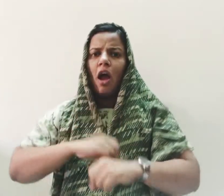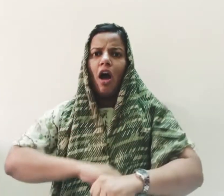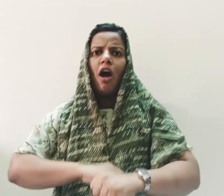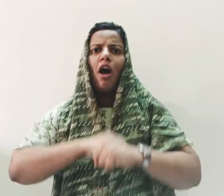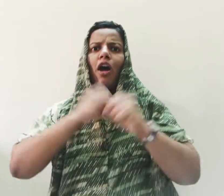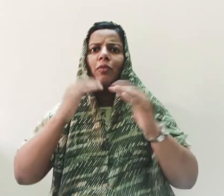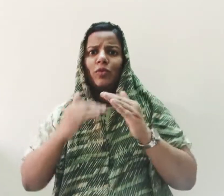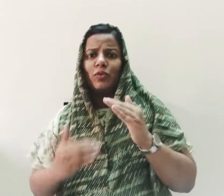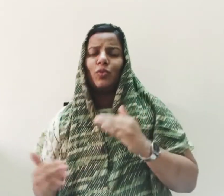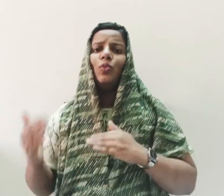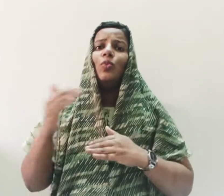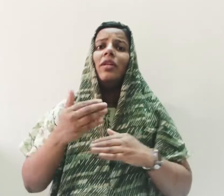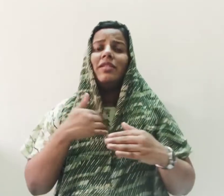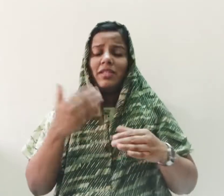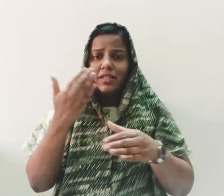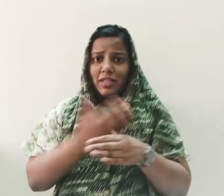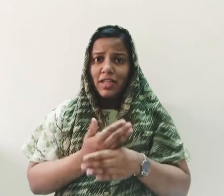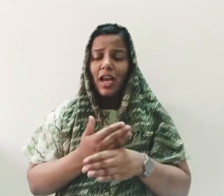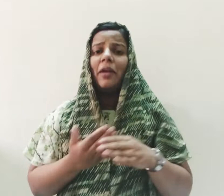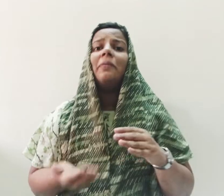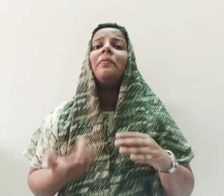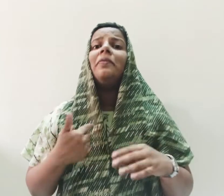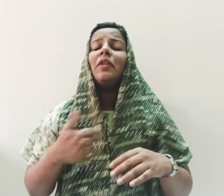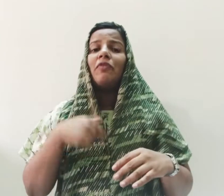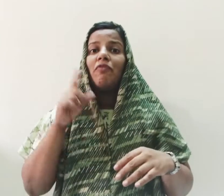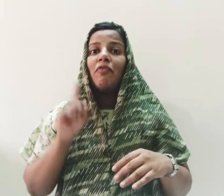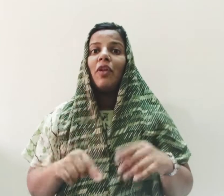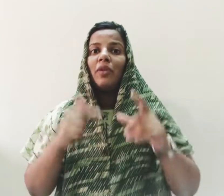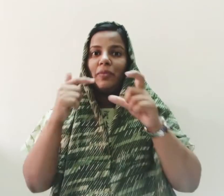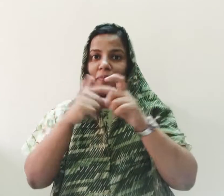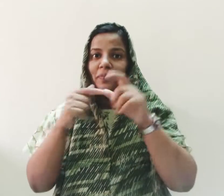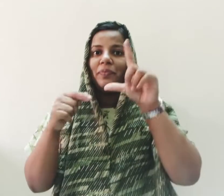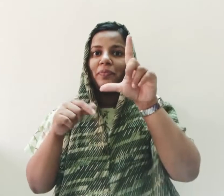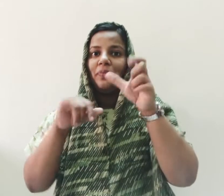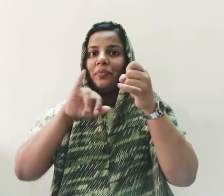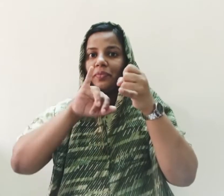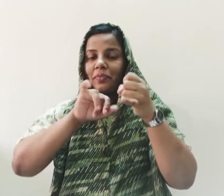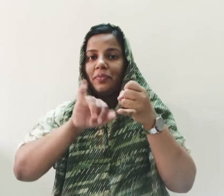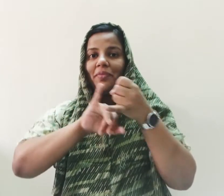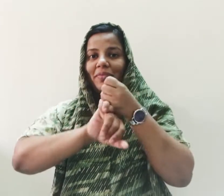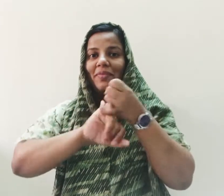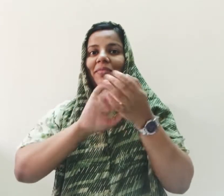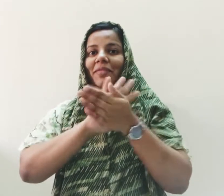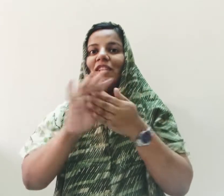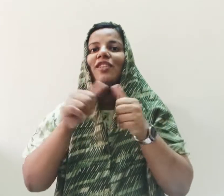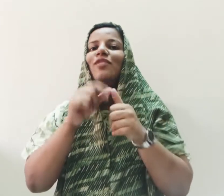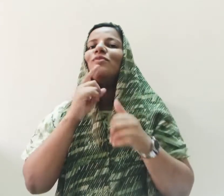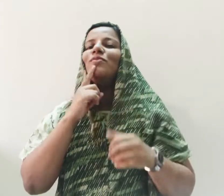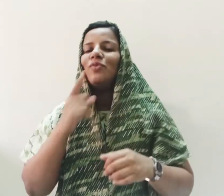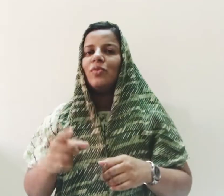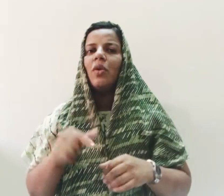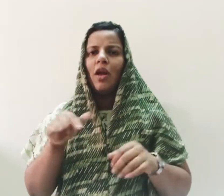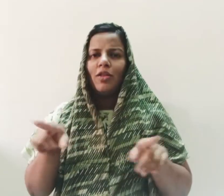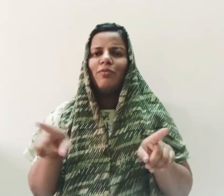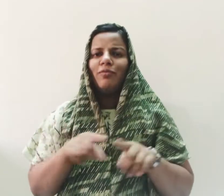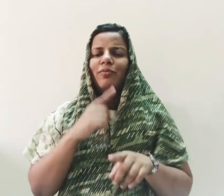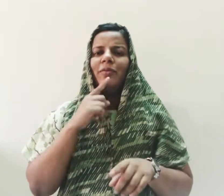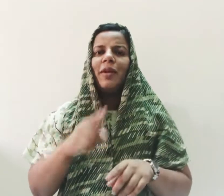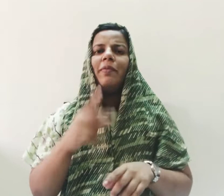അത്ഭുതങ്ങൾക്ക് ഇരട്ടി ഞാൻ ചെയ്യുവാൻ ഇടവരട്ടെ. ഇതുതന്നെയാണ് ഏലീഷ ഏലിയാവിനോട് ചോദിച്ചത്. ഇന്നത്തെ മെസ്സേജ് ഇതാണ് പറയാൻ ആഗ്രഹിക്കുന്നത്. സീക്ക് ദ